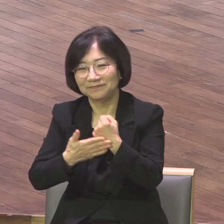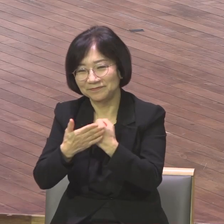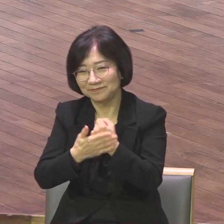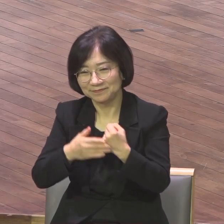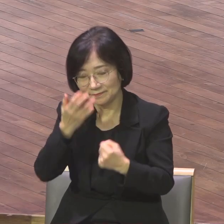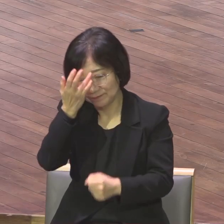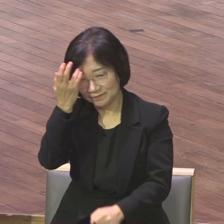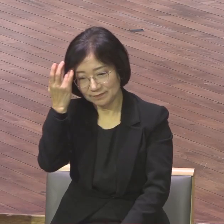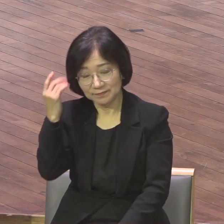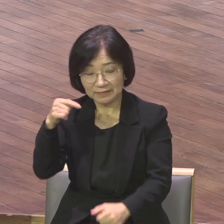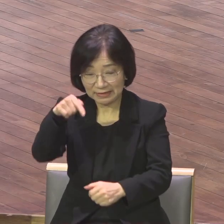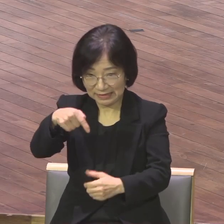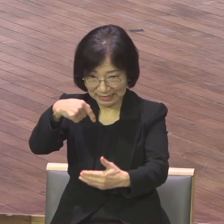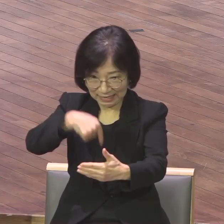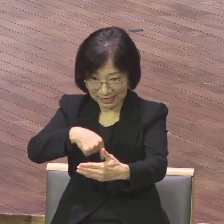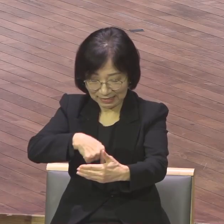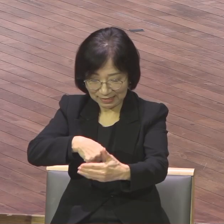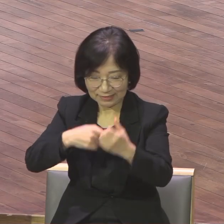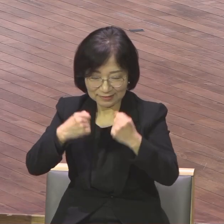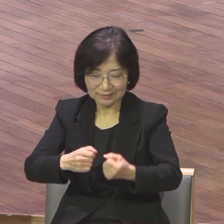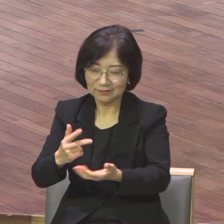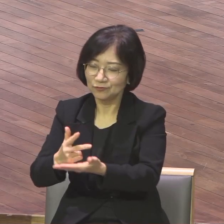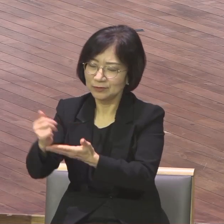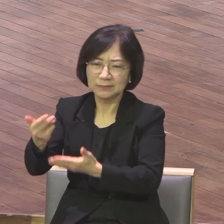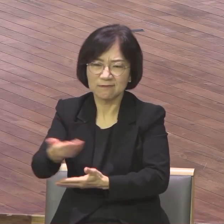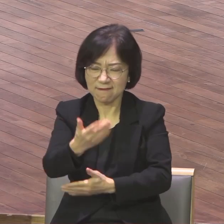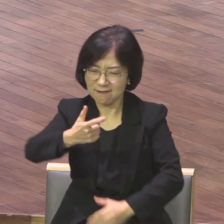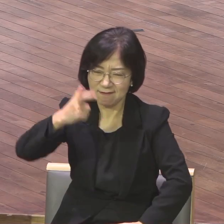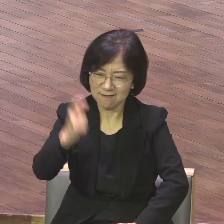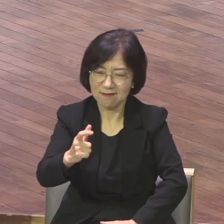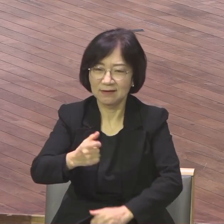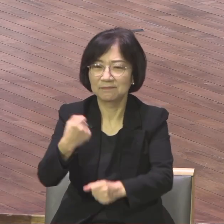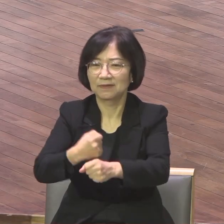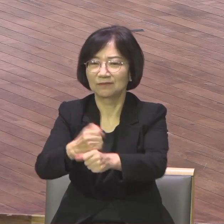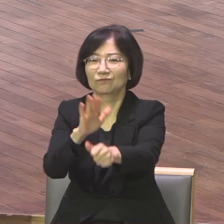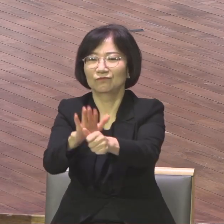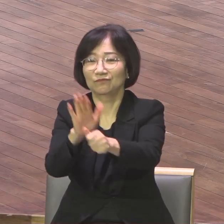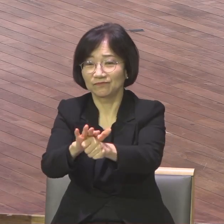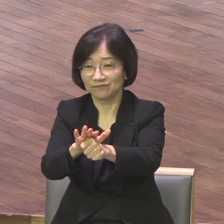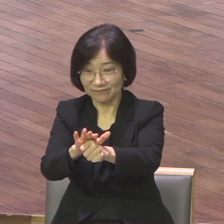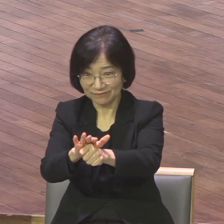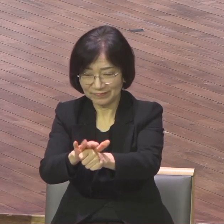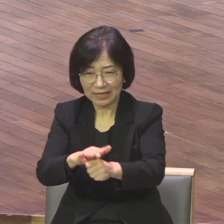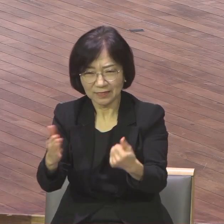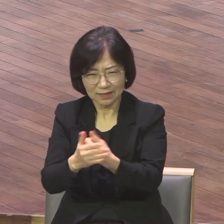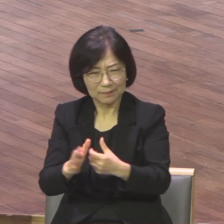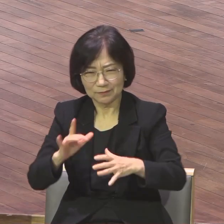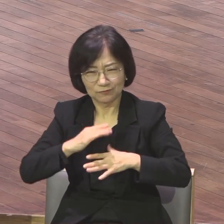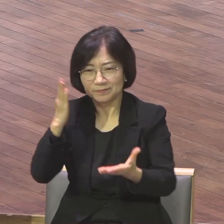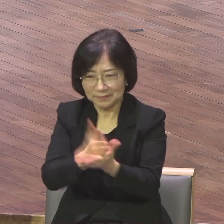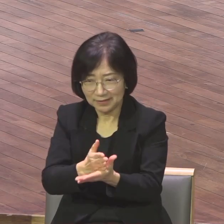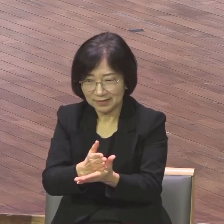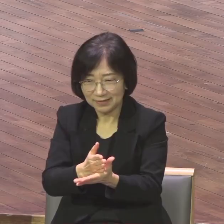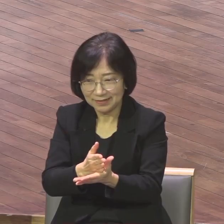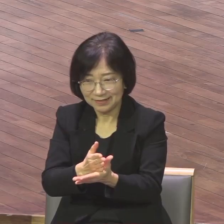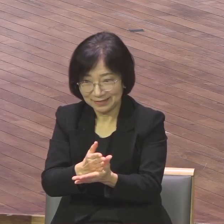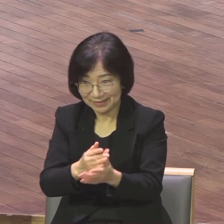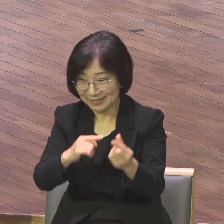말라. 너 안에 계신 주님이 너를 강하게 하시리라. 두려워하지